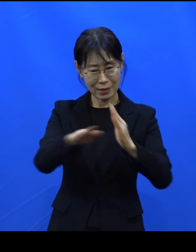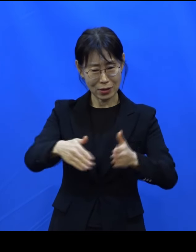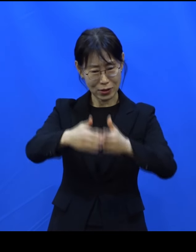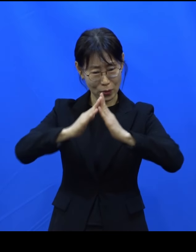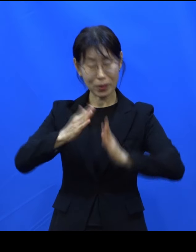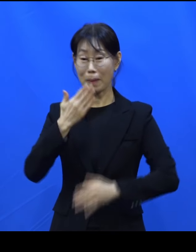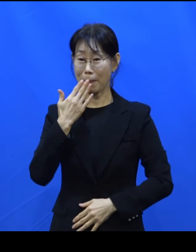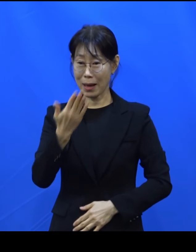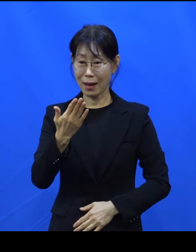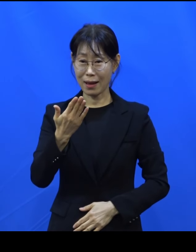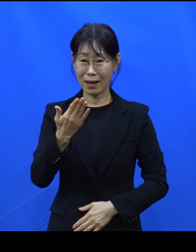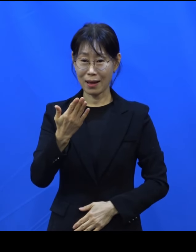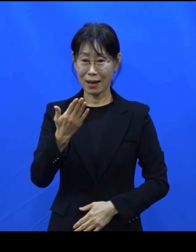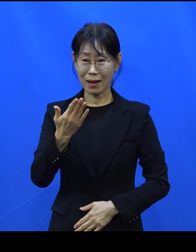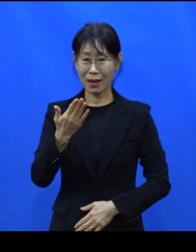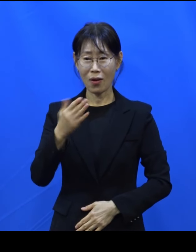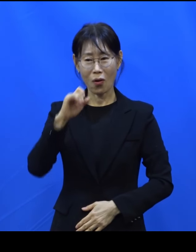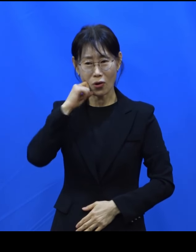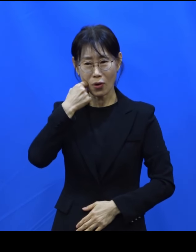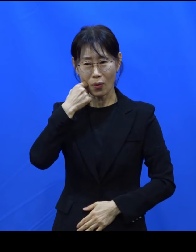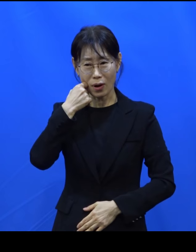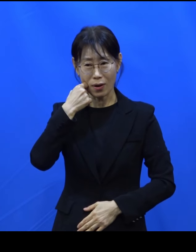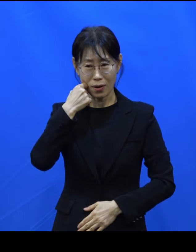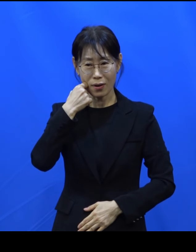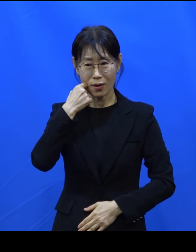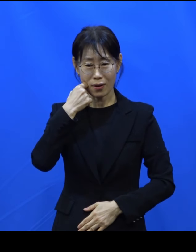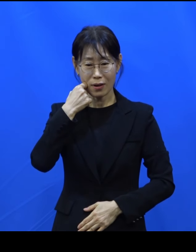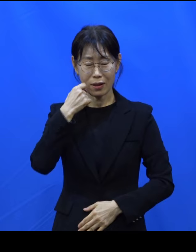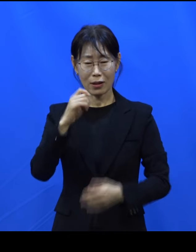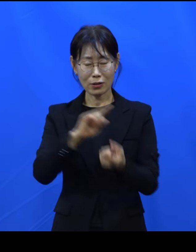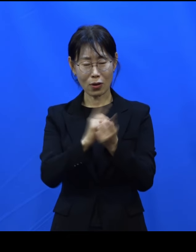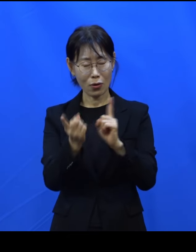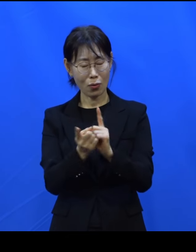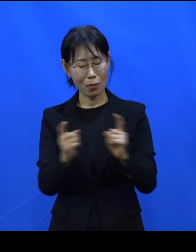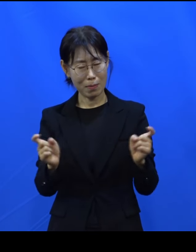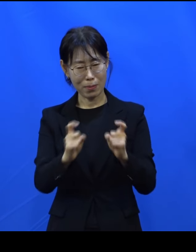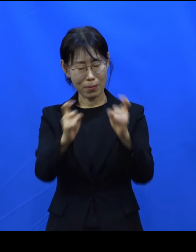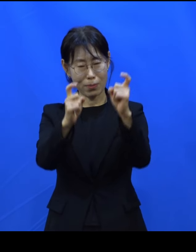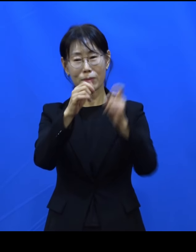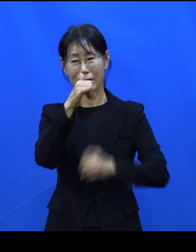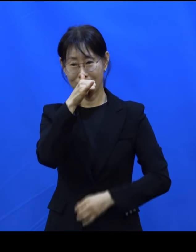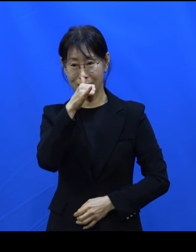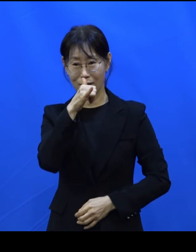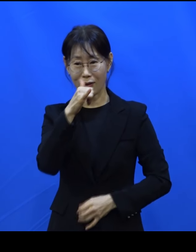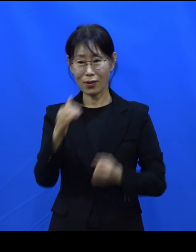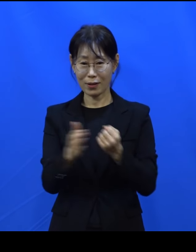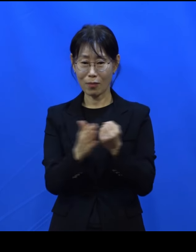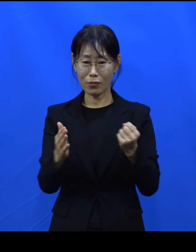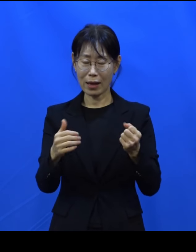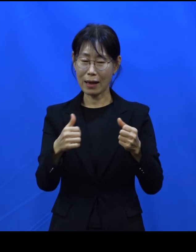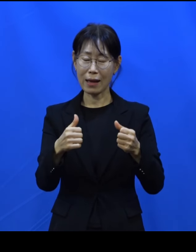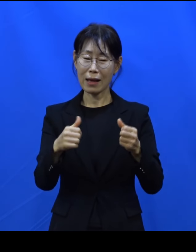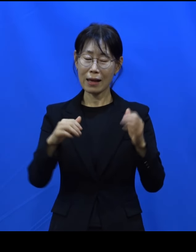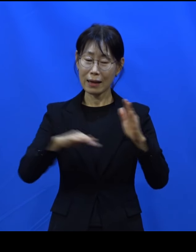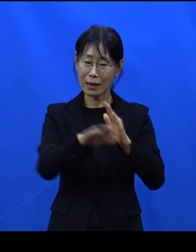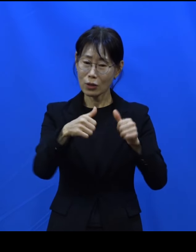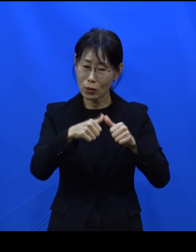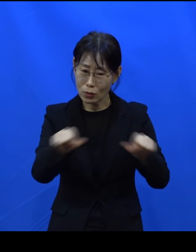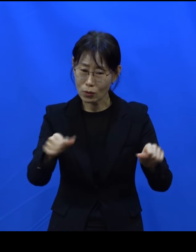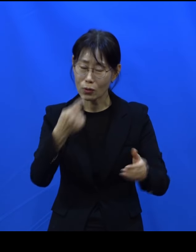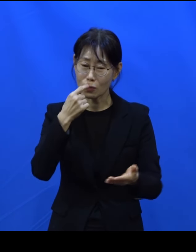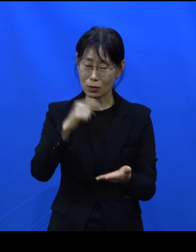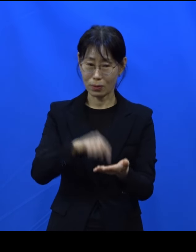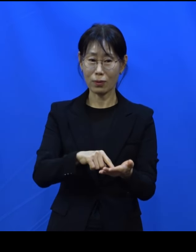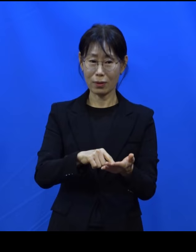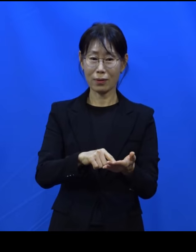그 사랑은 생각보다 부실해요. 그래서 쉽게 깨어진다는 거예요. 예. 여러분, 결혼은